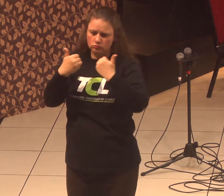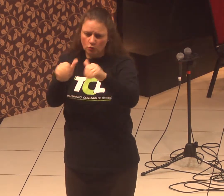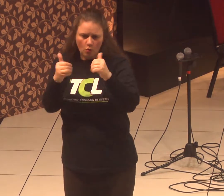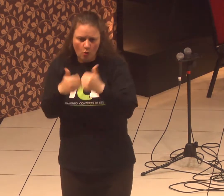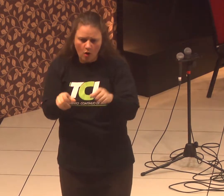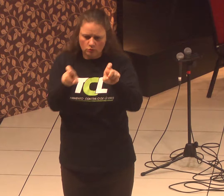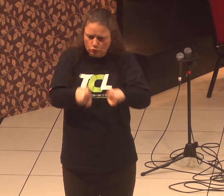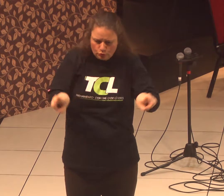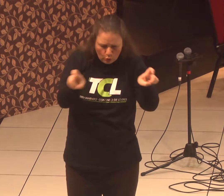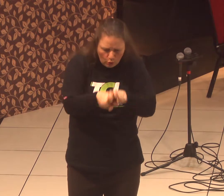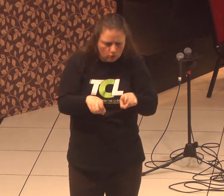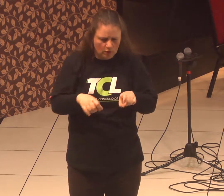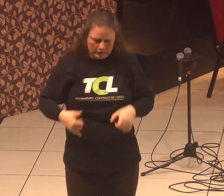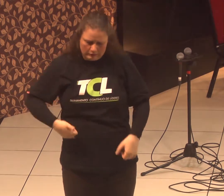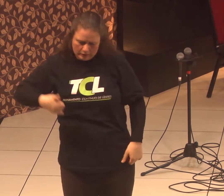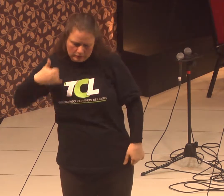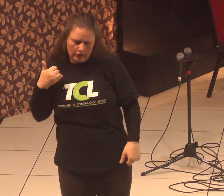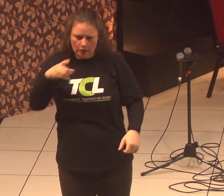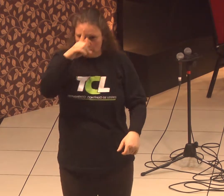no aniversário, no hospital.